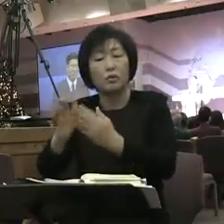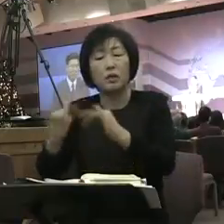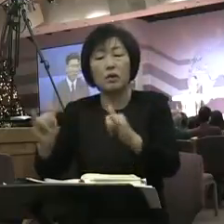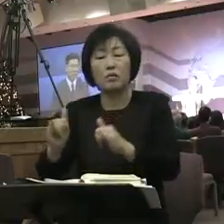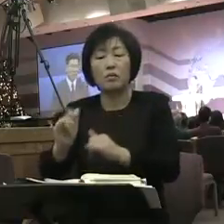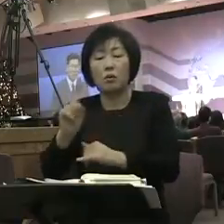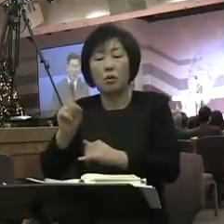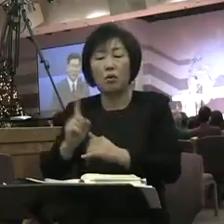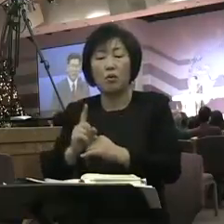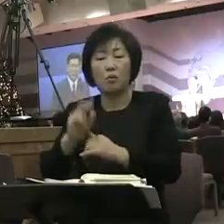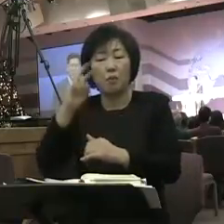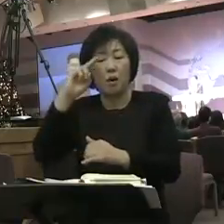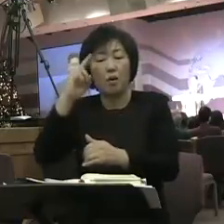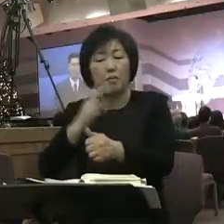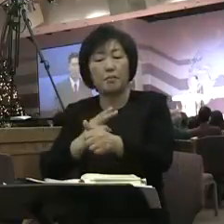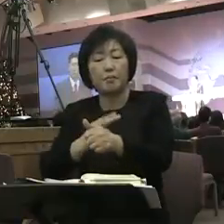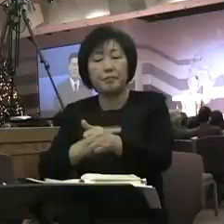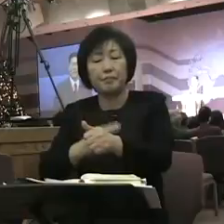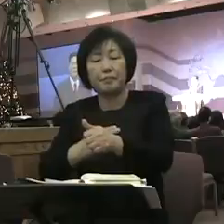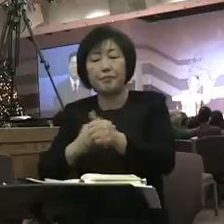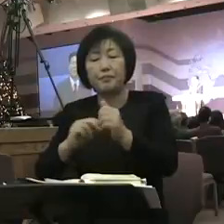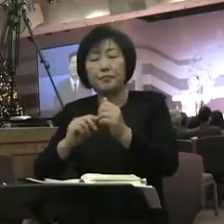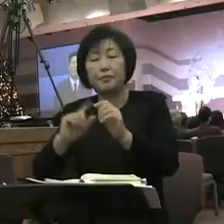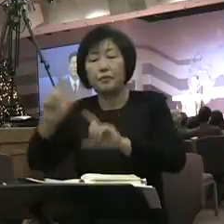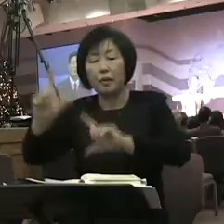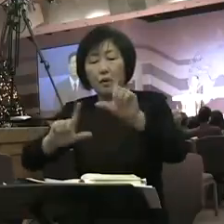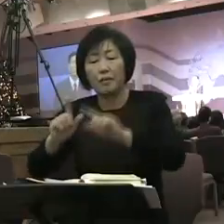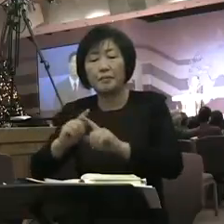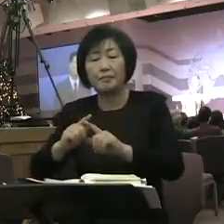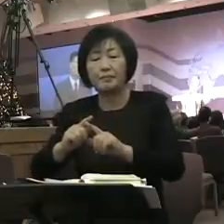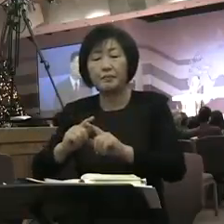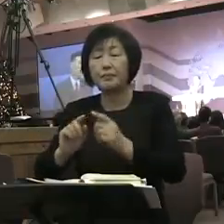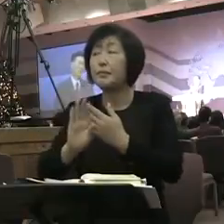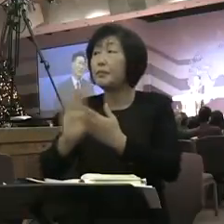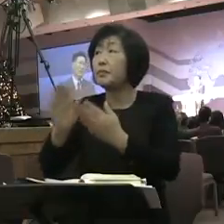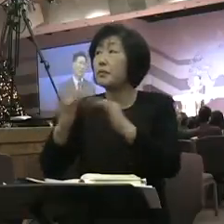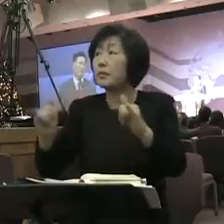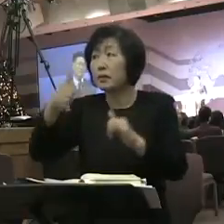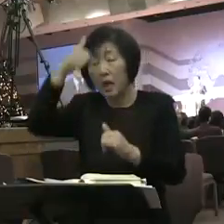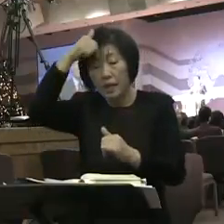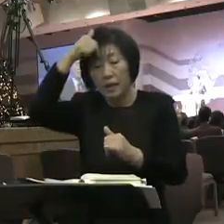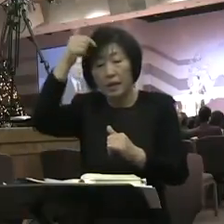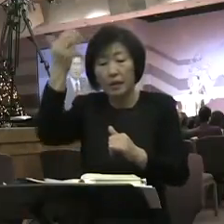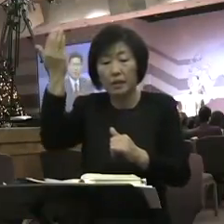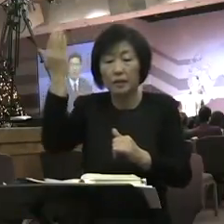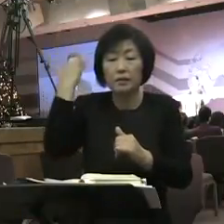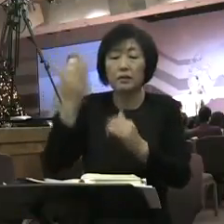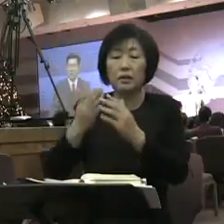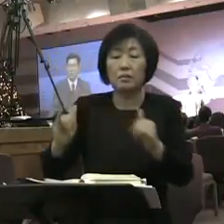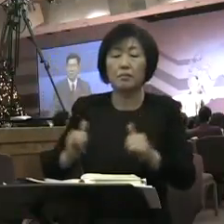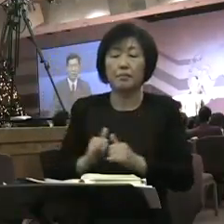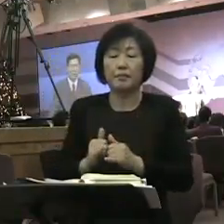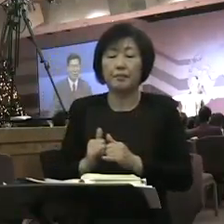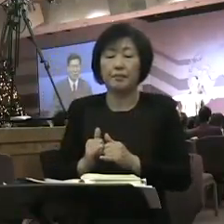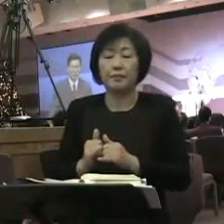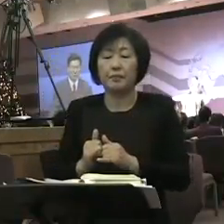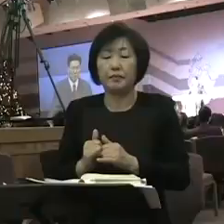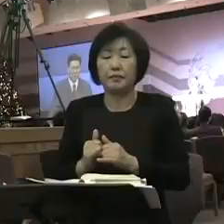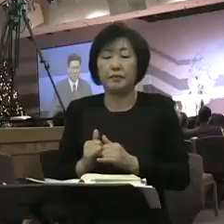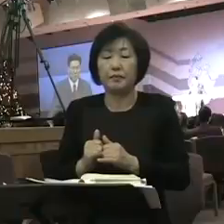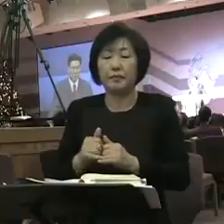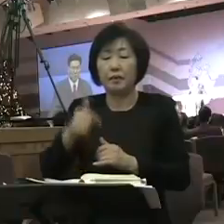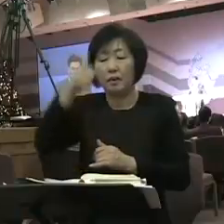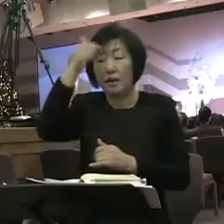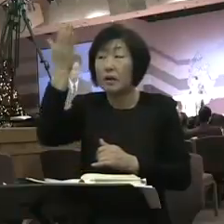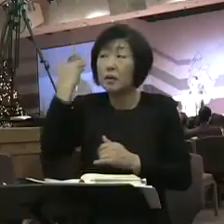뭡니까? 우리 흔히 겉사람하고 옛사람을 구별을 못할 때가 있어요. 근데 이 겉사람은 결코